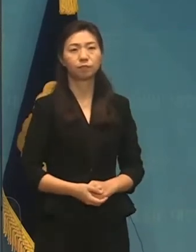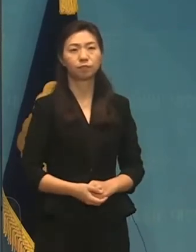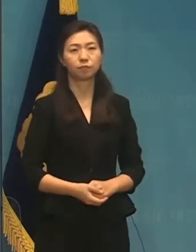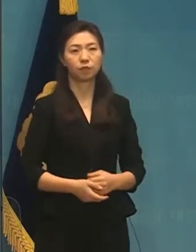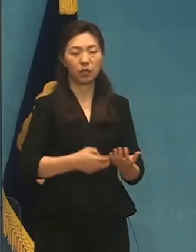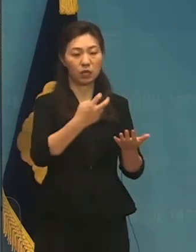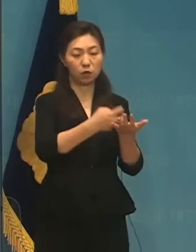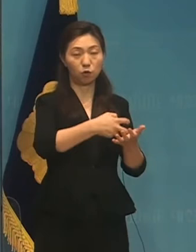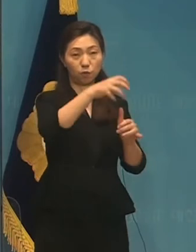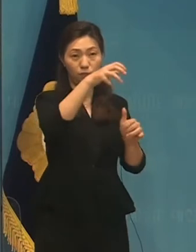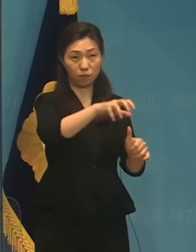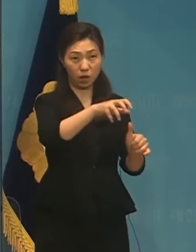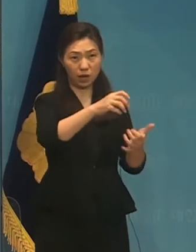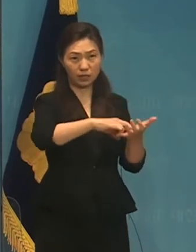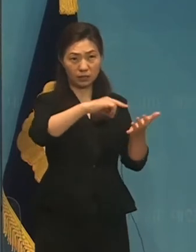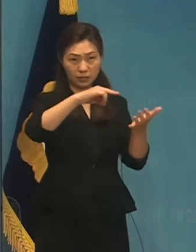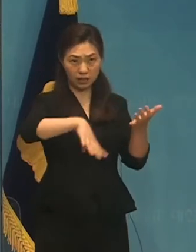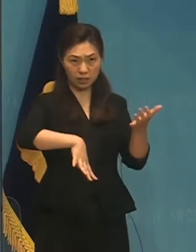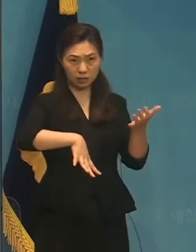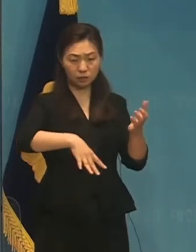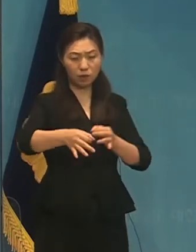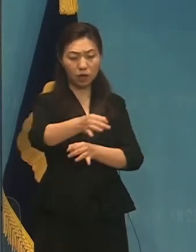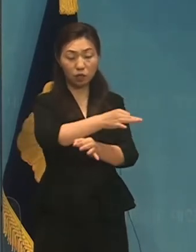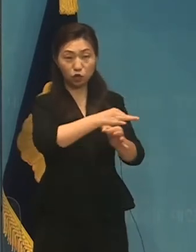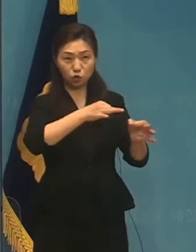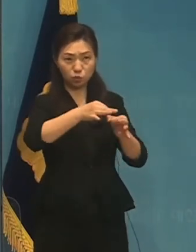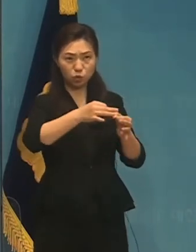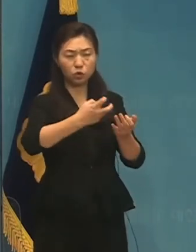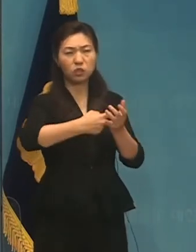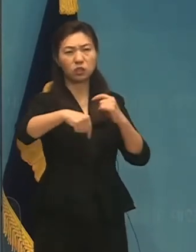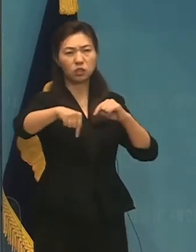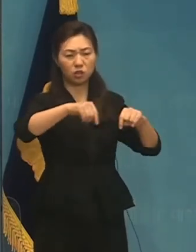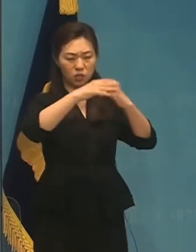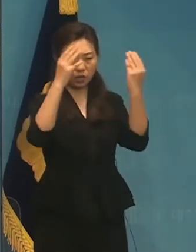규제, 세제, 금융, 정책을 종합하여